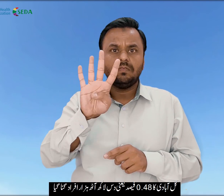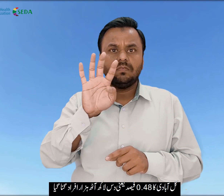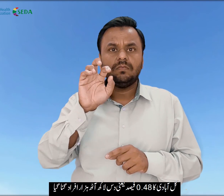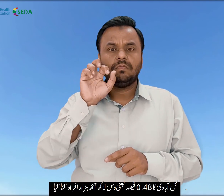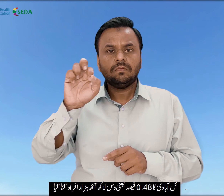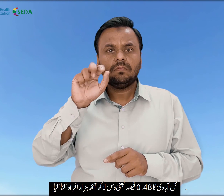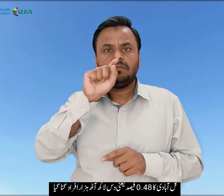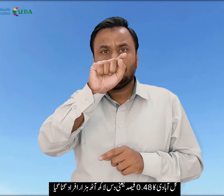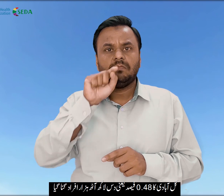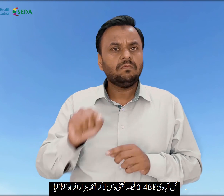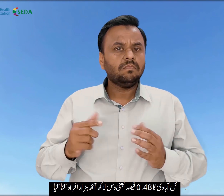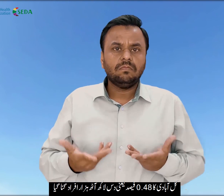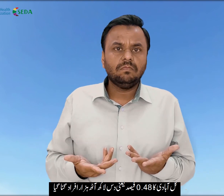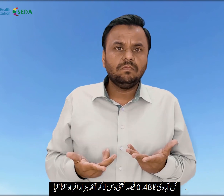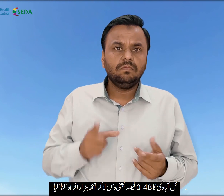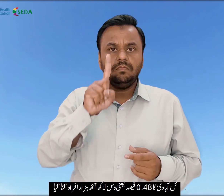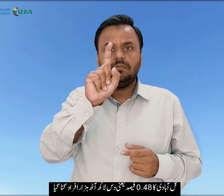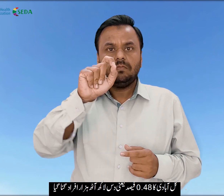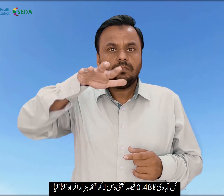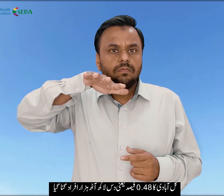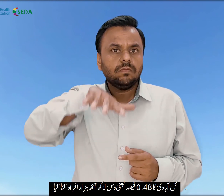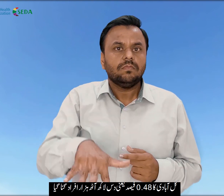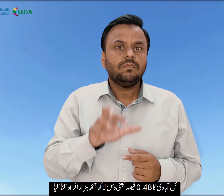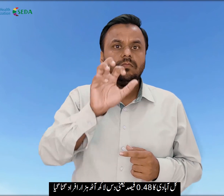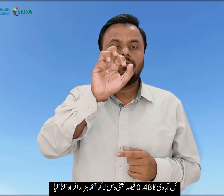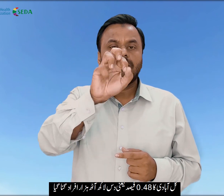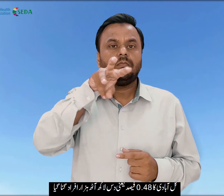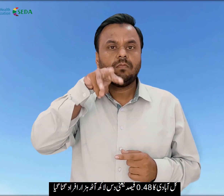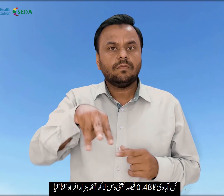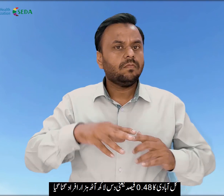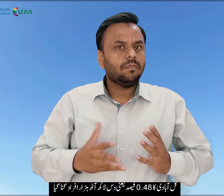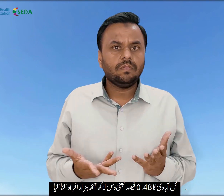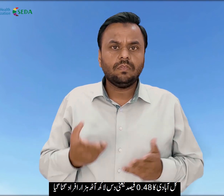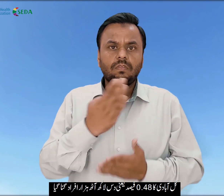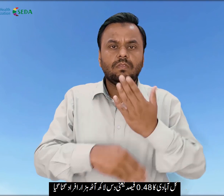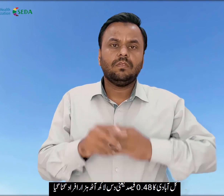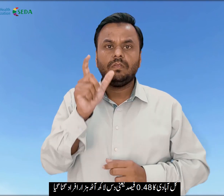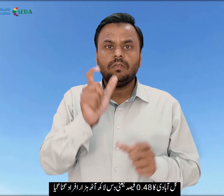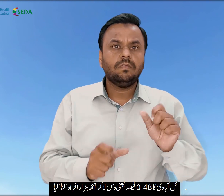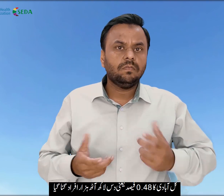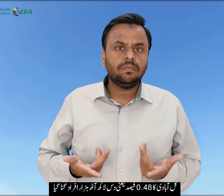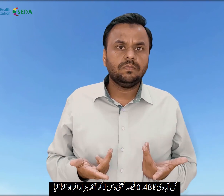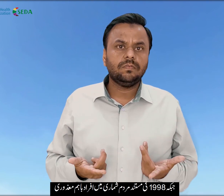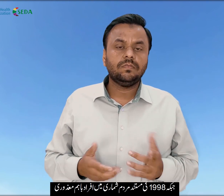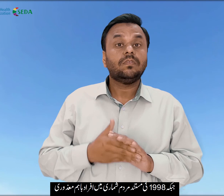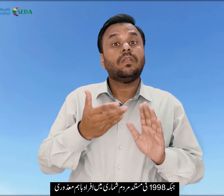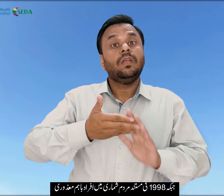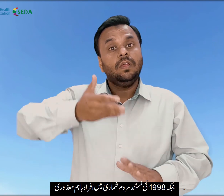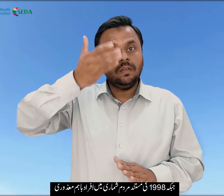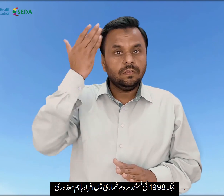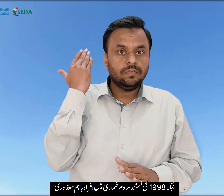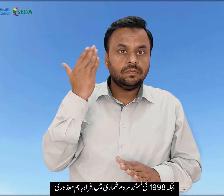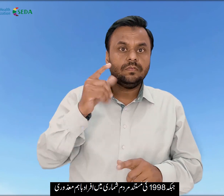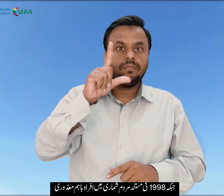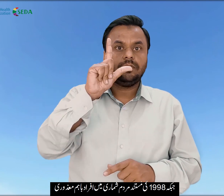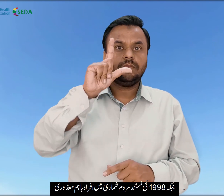0.48% یعنی 10,08,000 افراد گنا گیا، جبکہ 1998